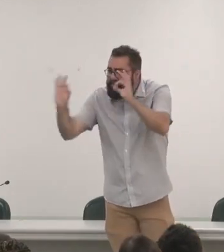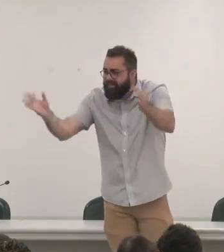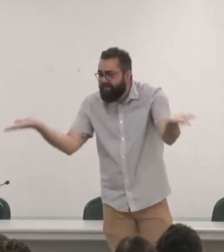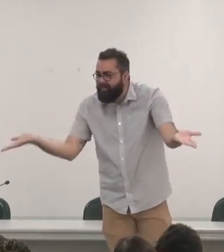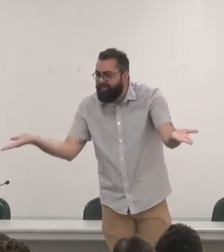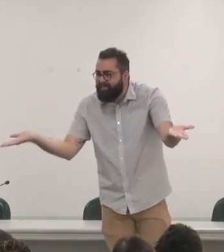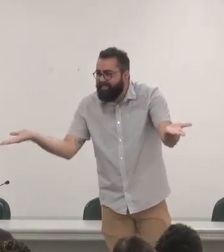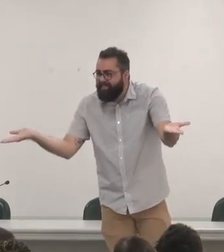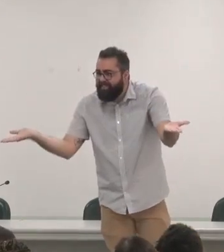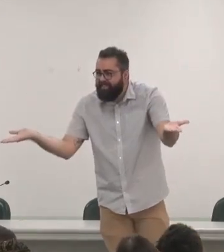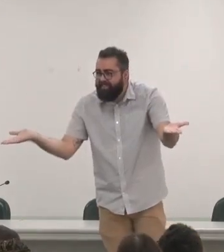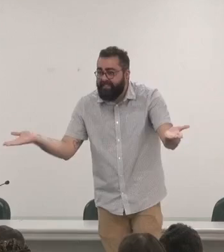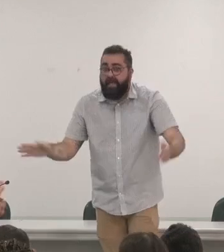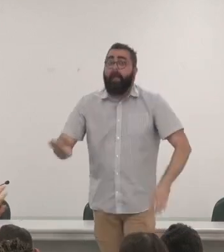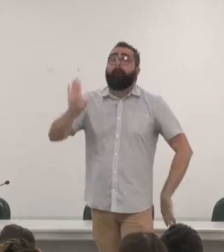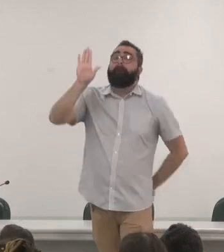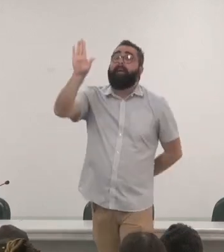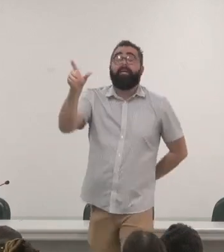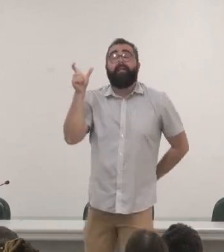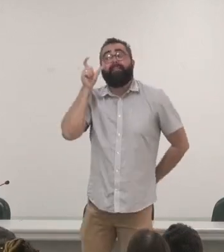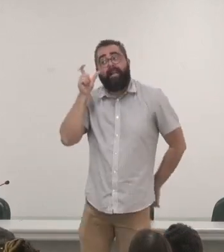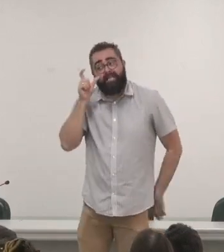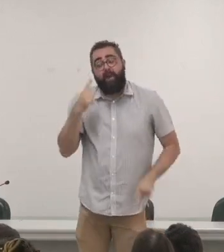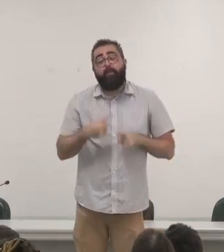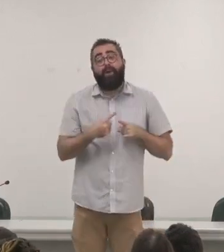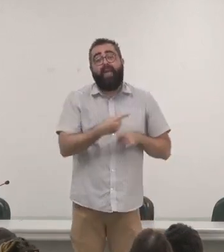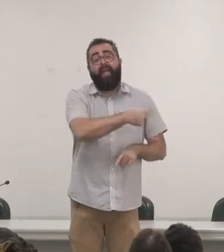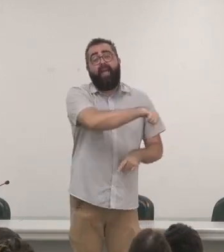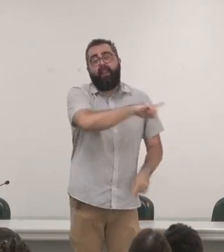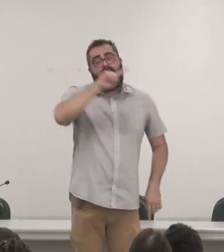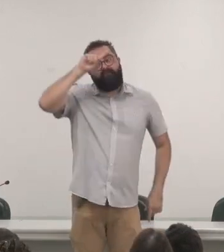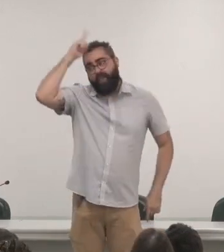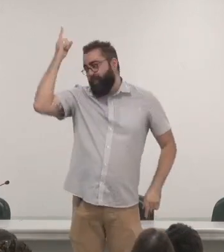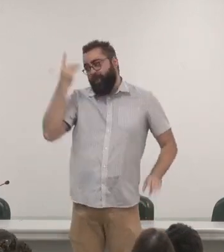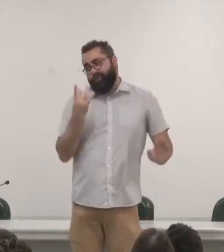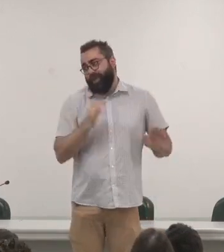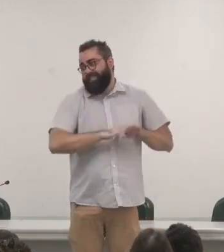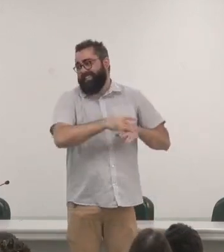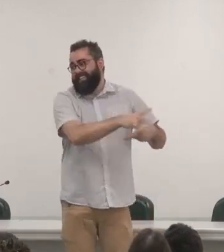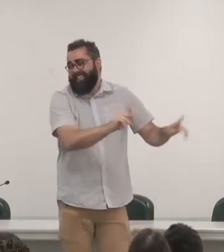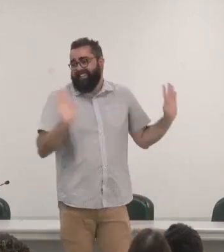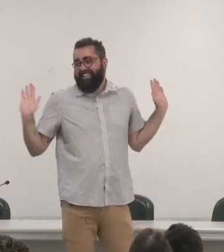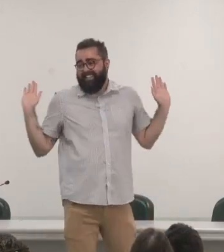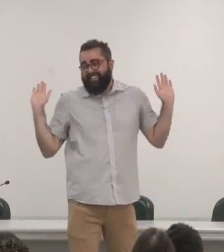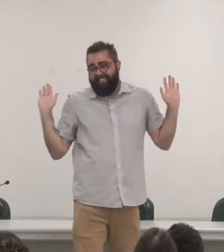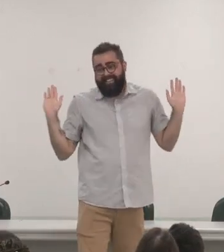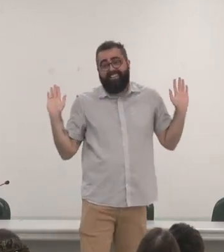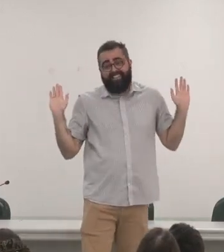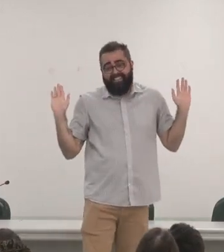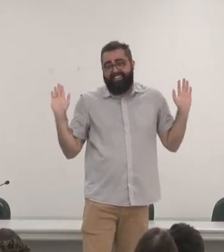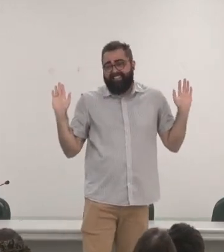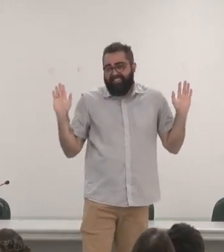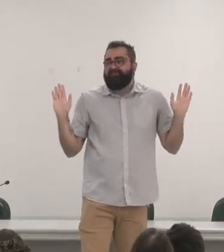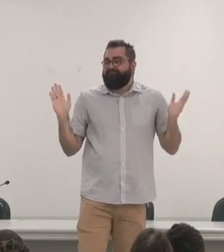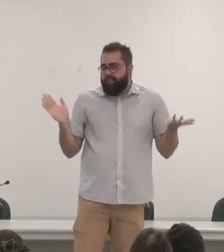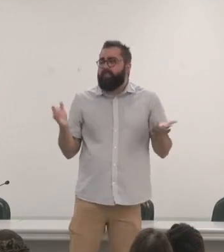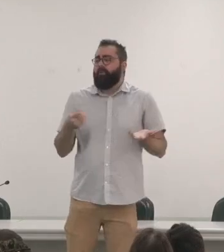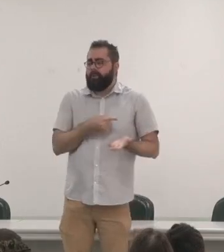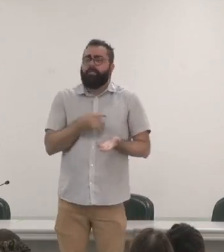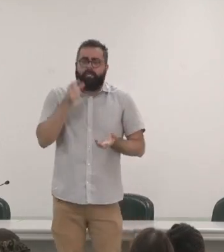onde a gente perde fonemas, não é? Nesse processo de aglutinação. Só que, lembrem-se, foram eles quem produziram